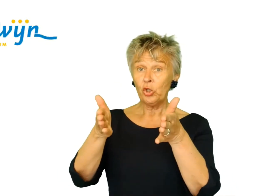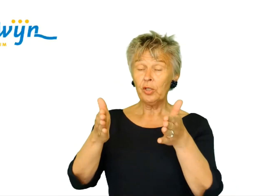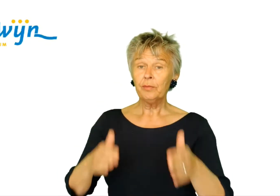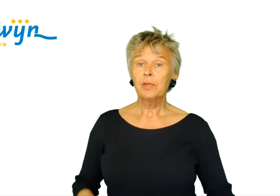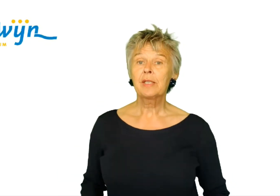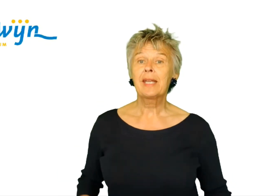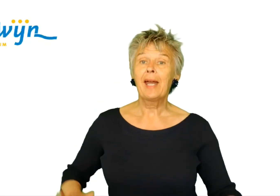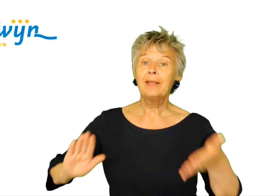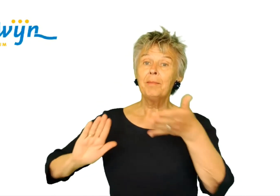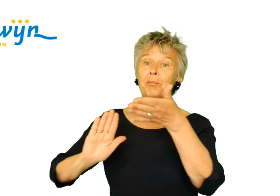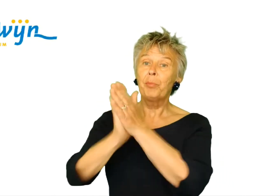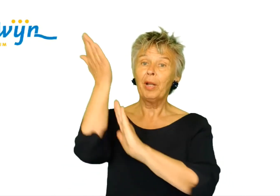huisje staat in brand.